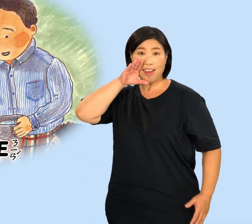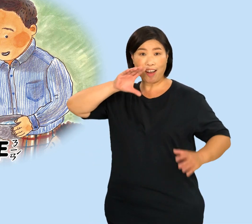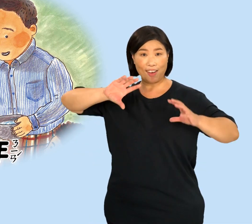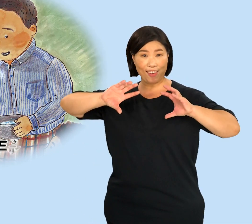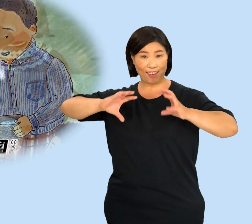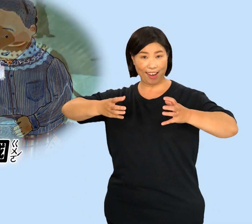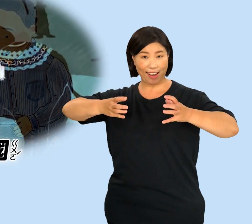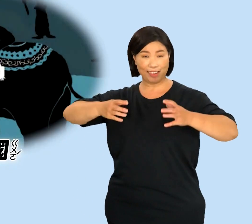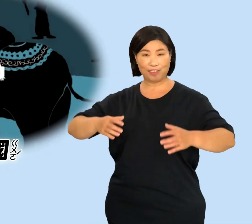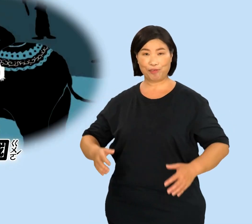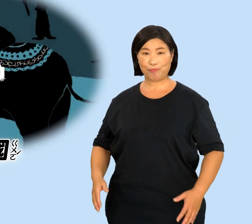泰国，